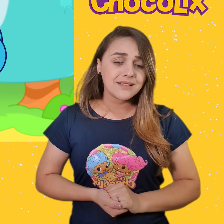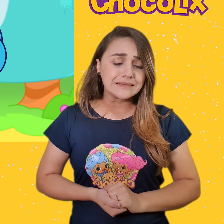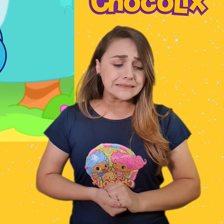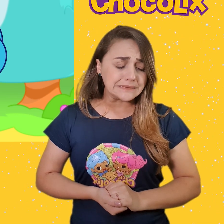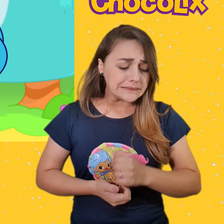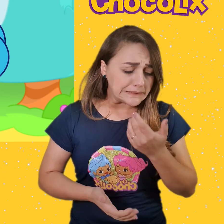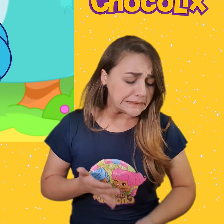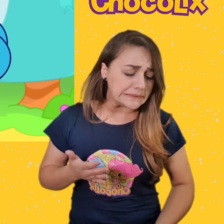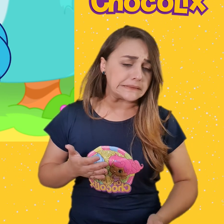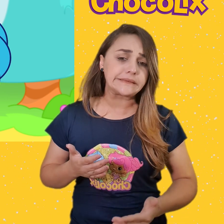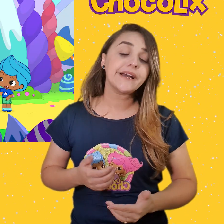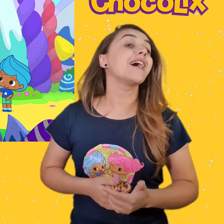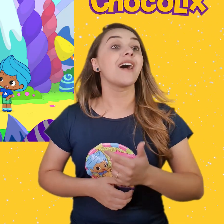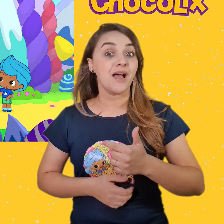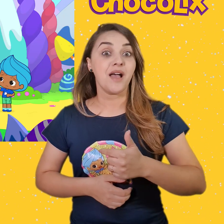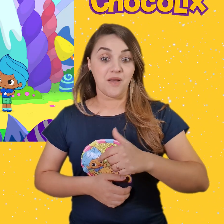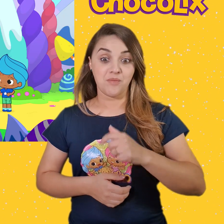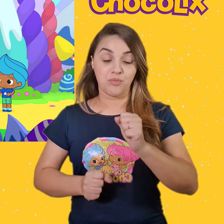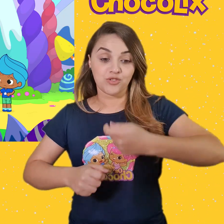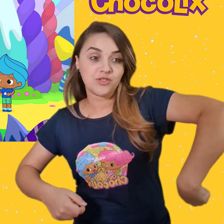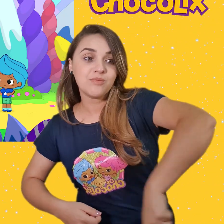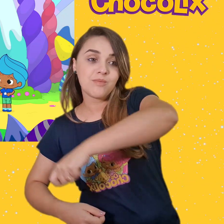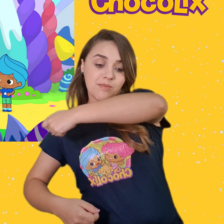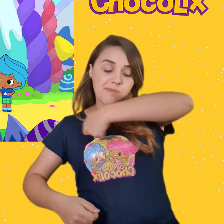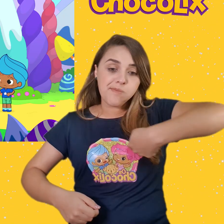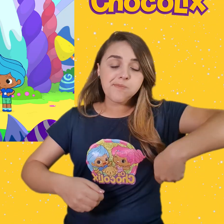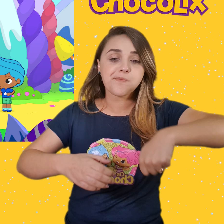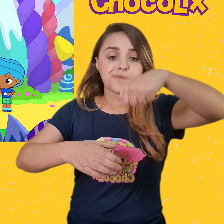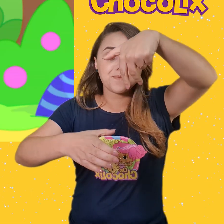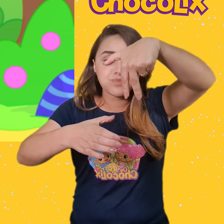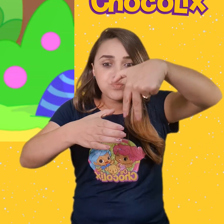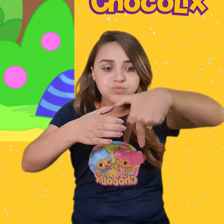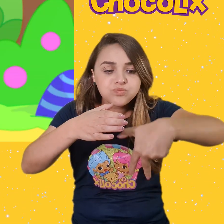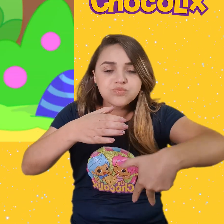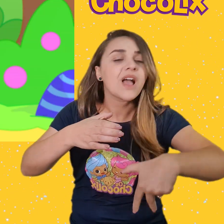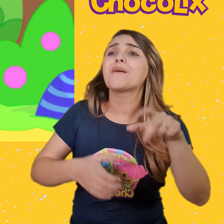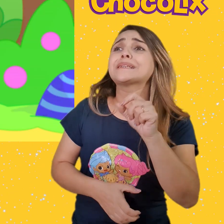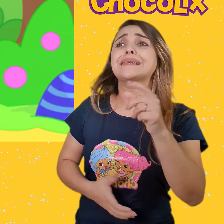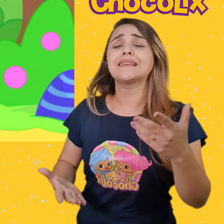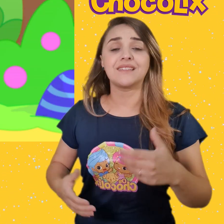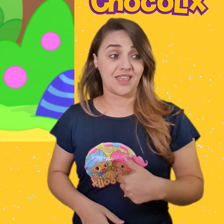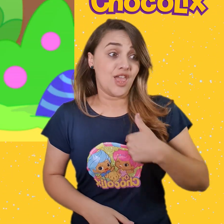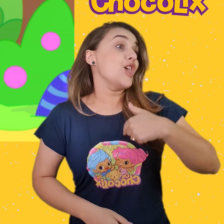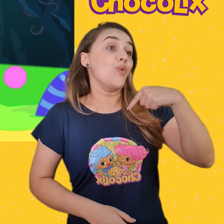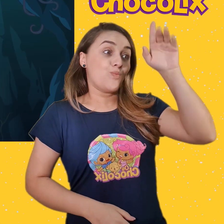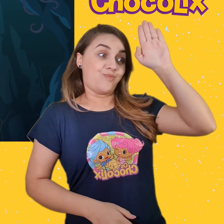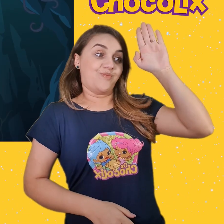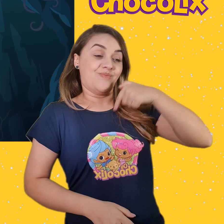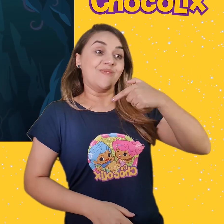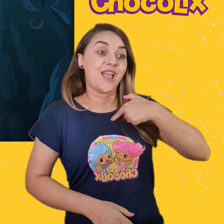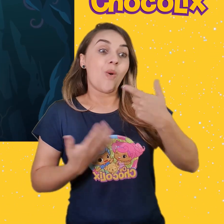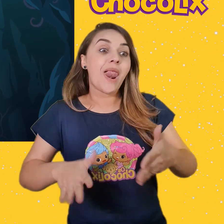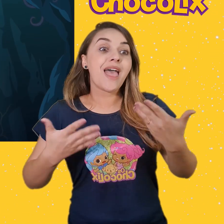Alguém pode descer lá, amarrado por esse cipó. Mas quem vai descer? Eu vou. Eu sou mais leve para vocês puxarem de volta.